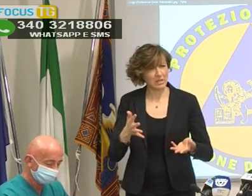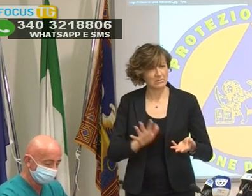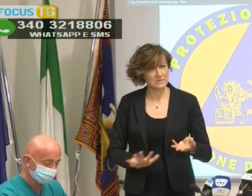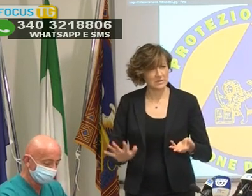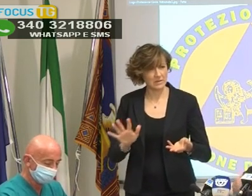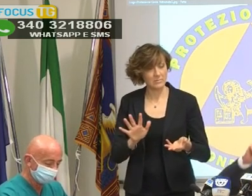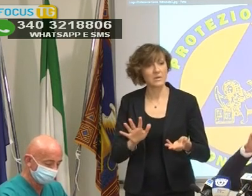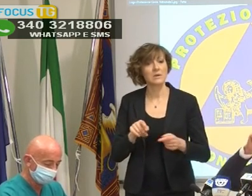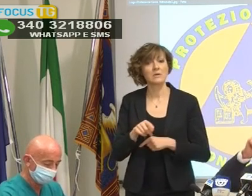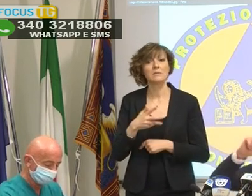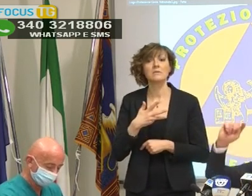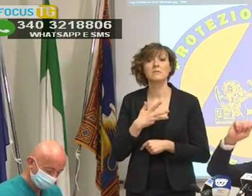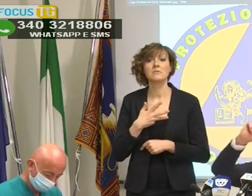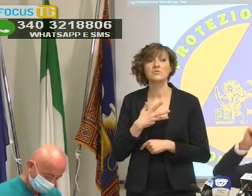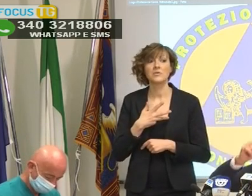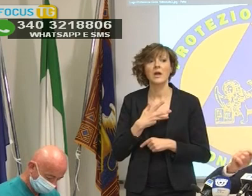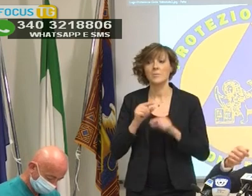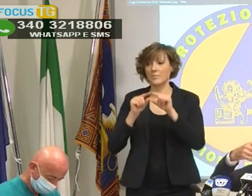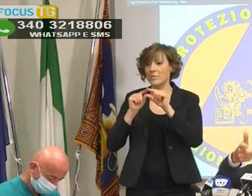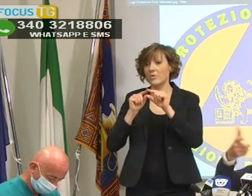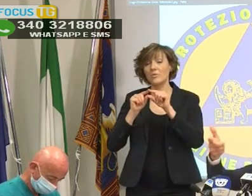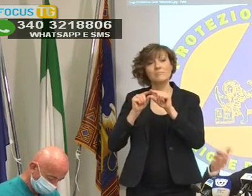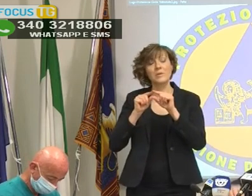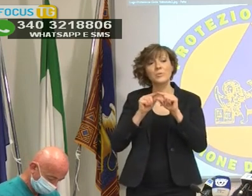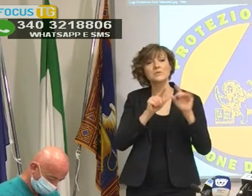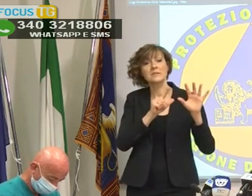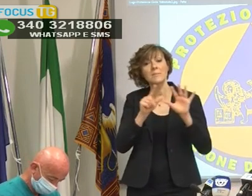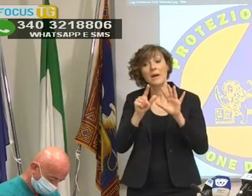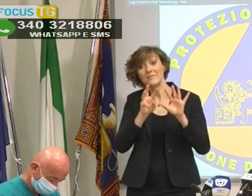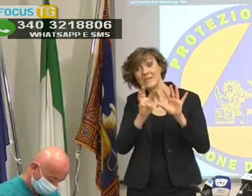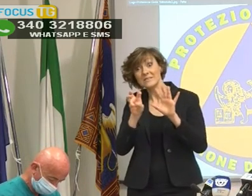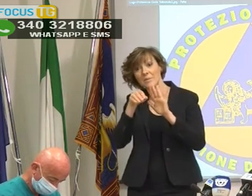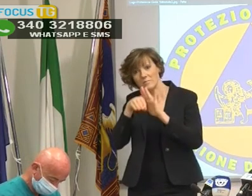report e ne viene fuori che vedete le curve a fine settimana per il fatto di operatori